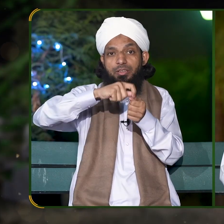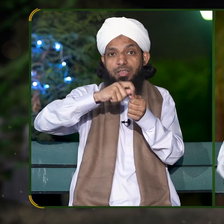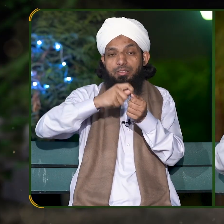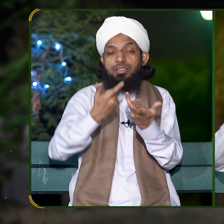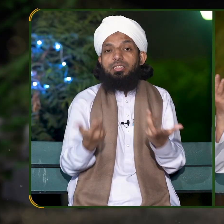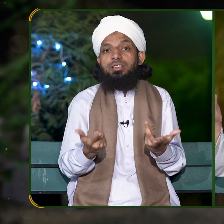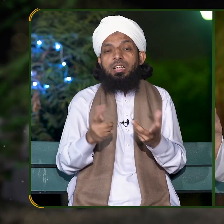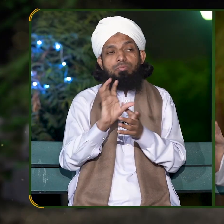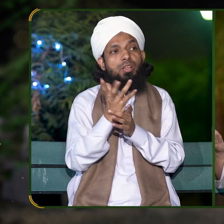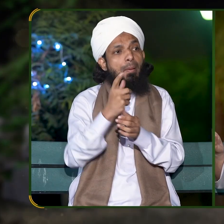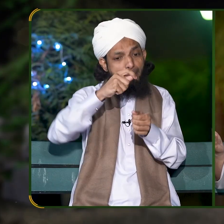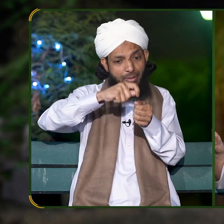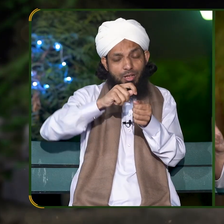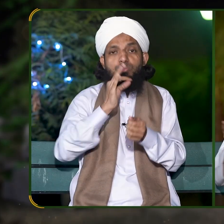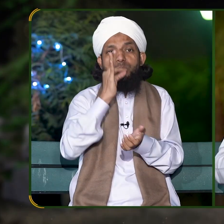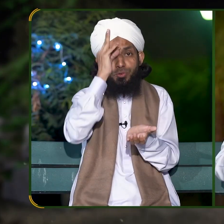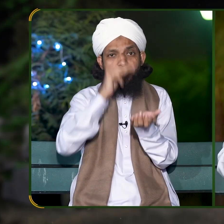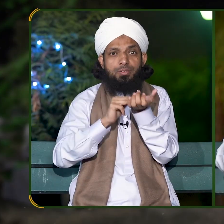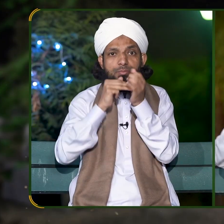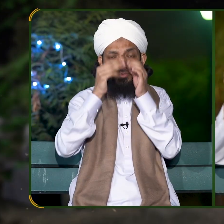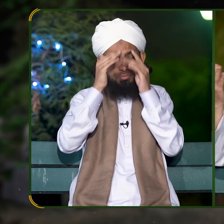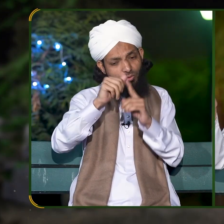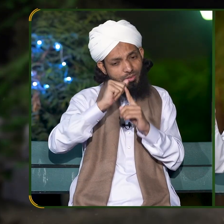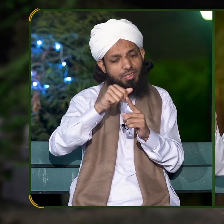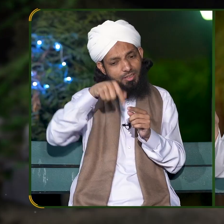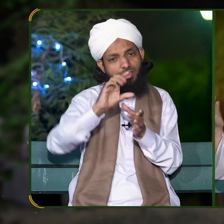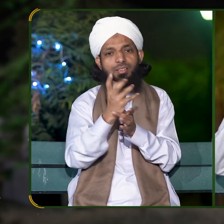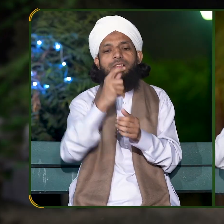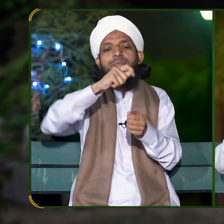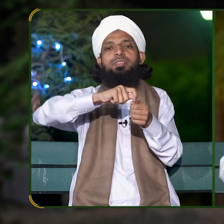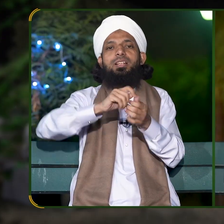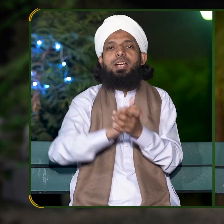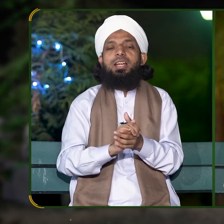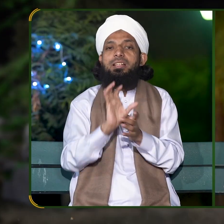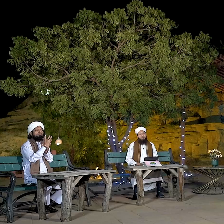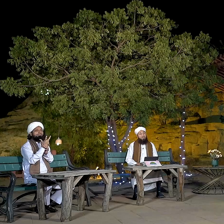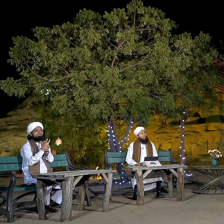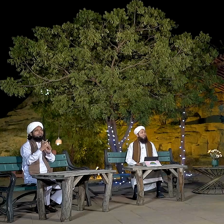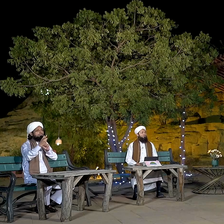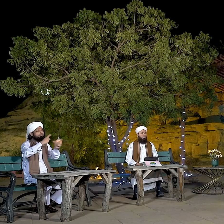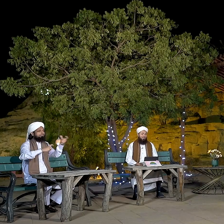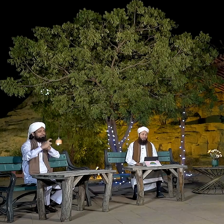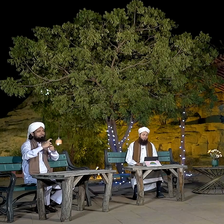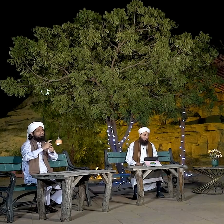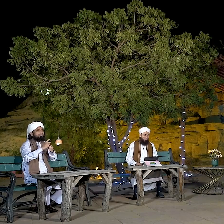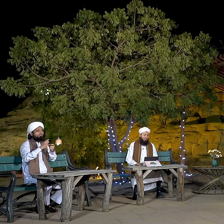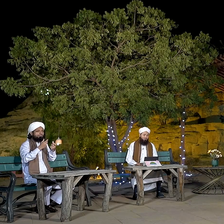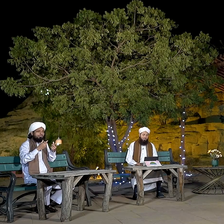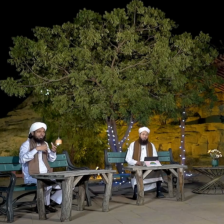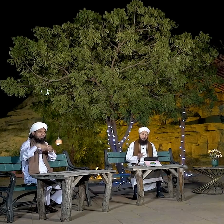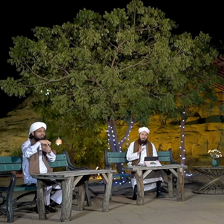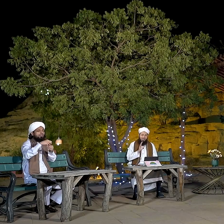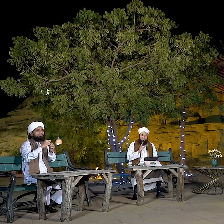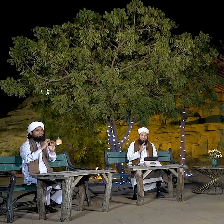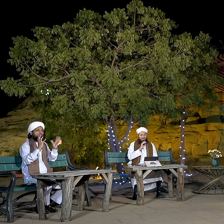کی خاطر کائنات کو بنایا گیا، کائنات کو طرح طرح کی نعمتوں سے سجایا گیا، لیکن آپ صلی اللہ علیہ وسلم